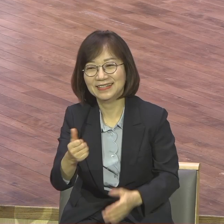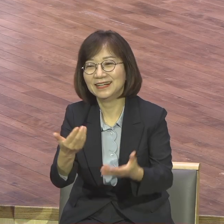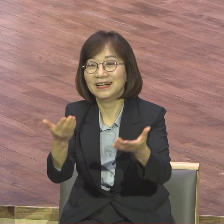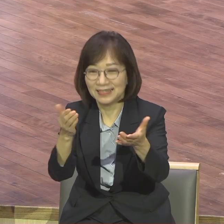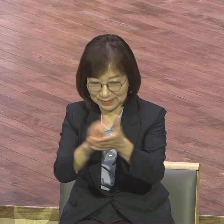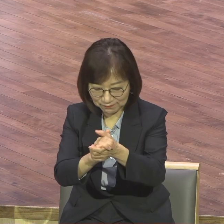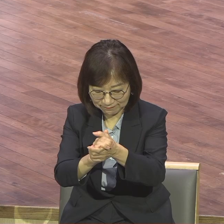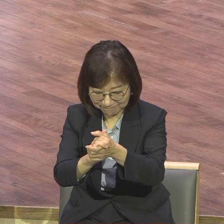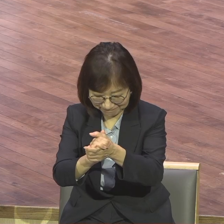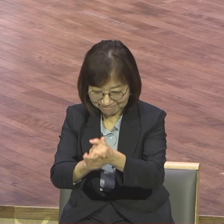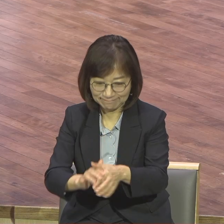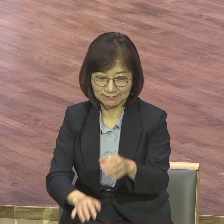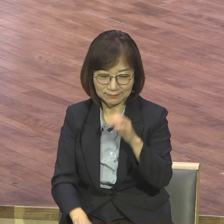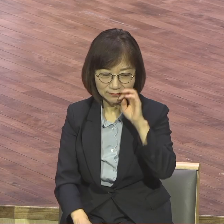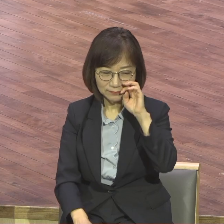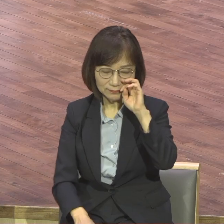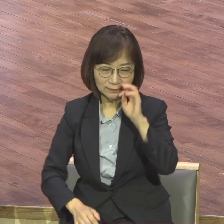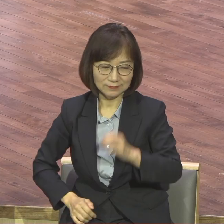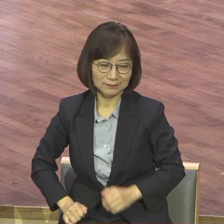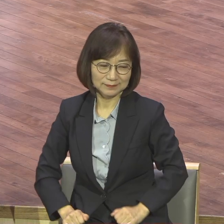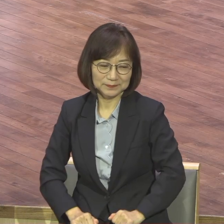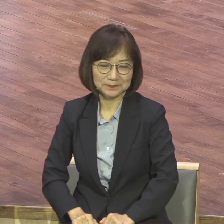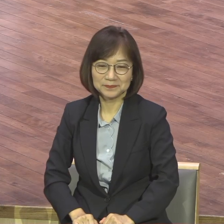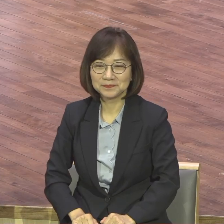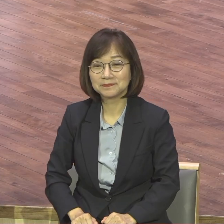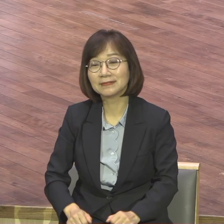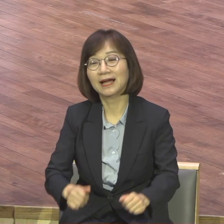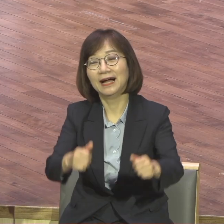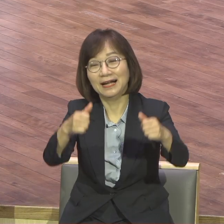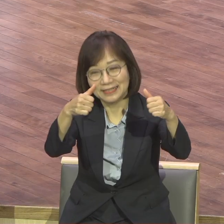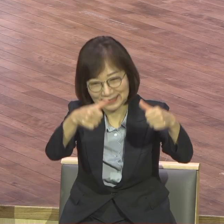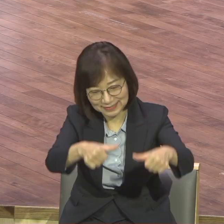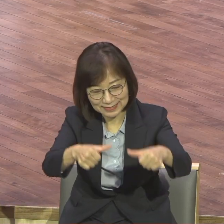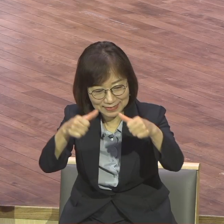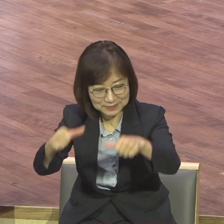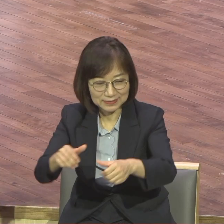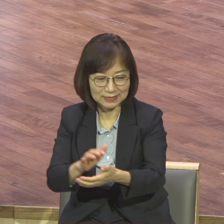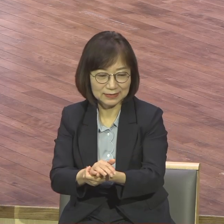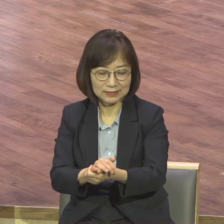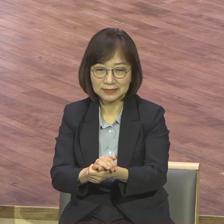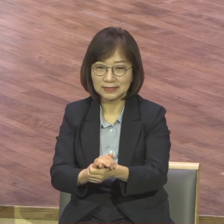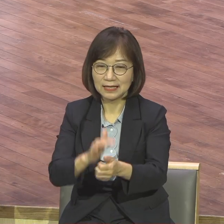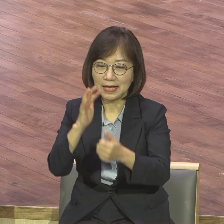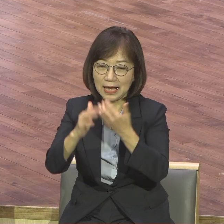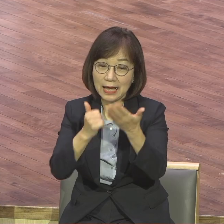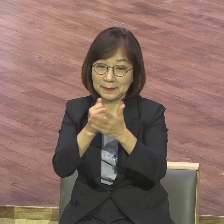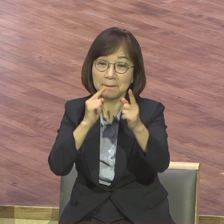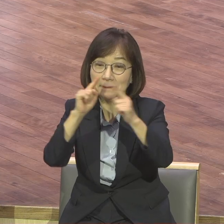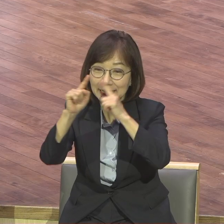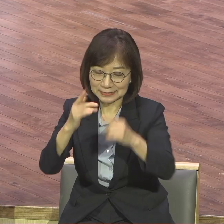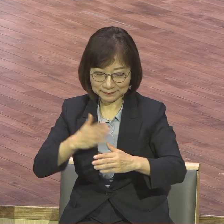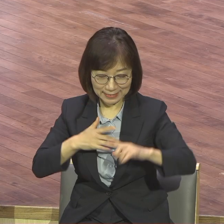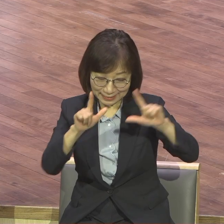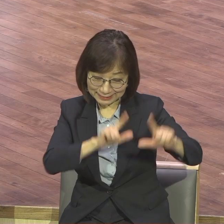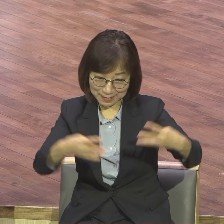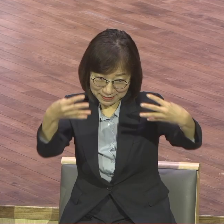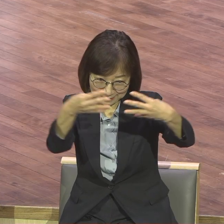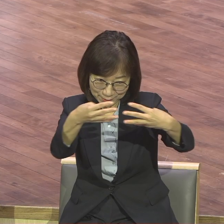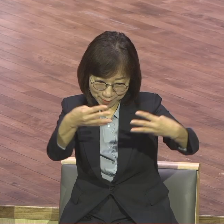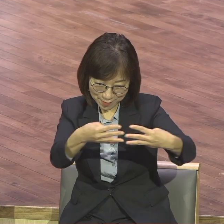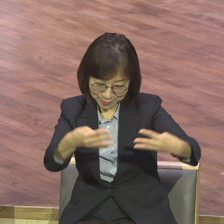아들이십니다. 아멘. 서로 우리 인사합시다. 말씀을 삶 속에 적용합시다.